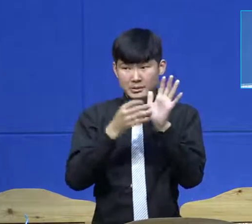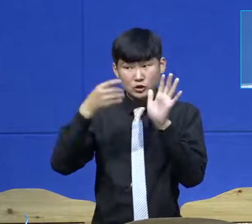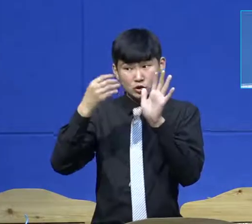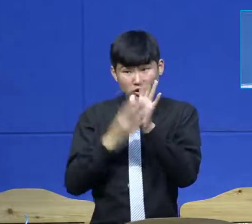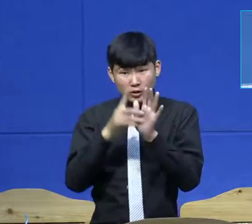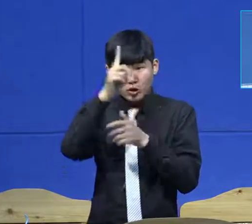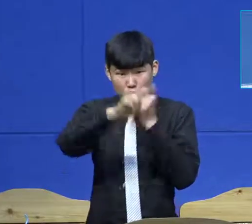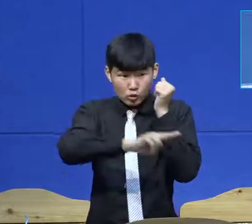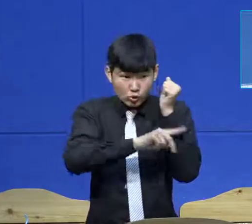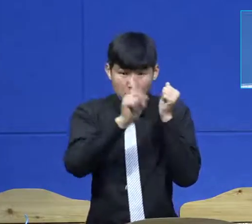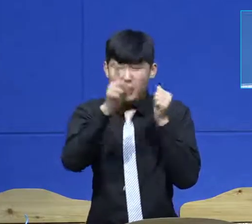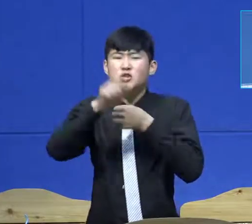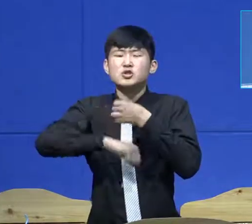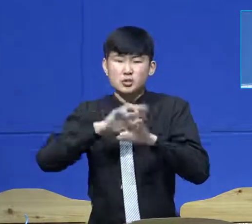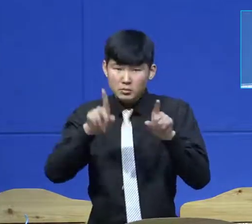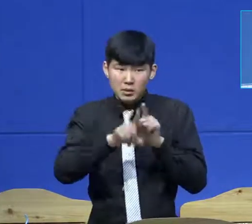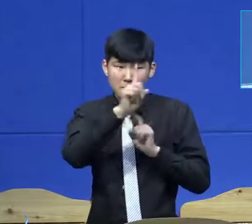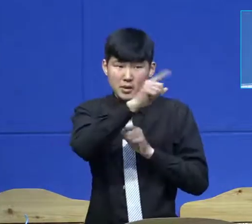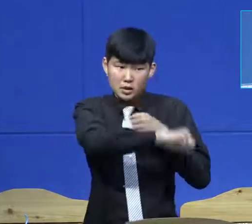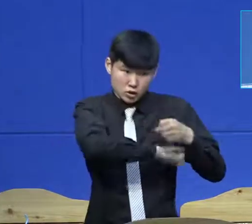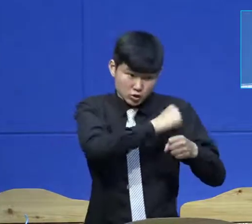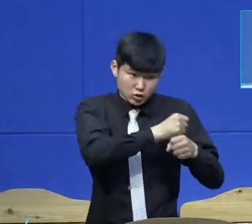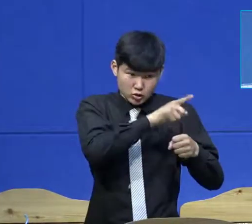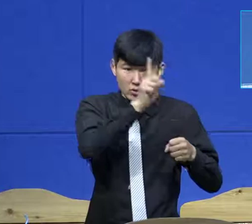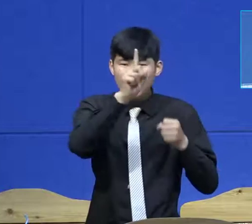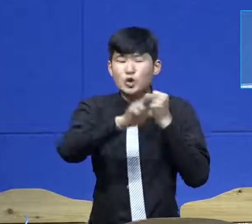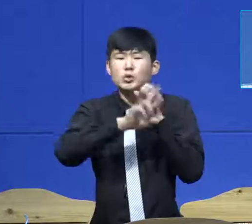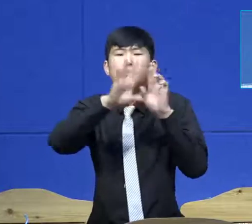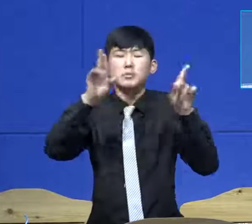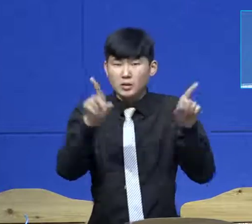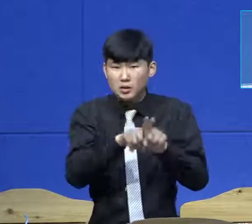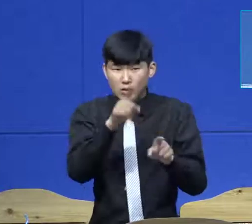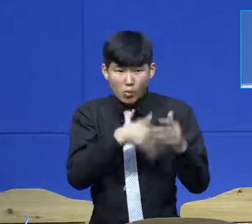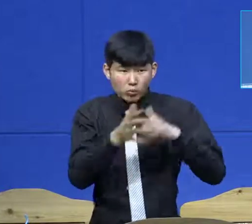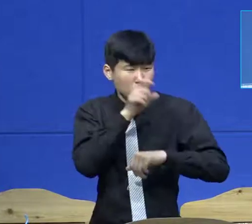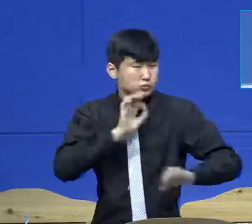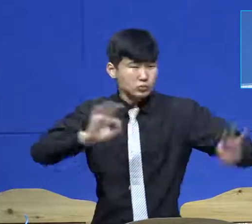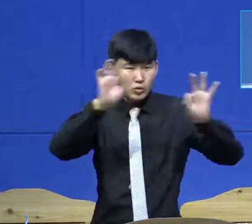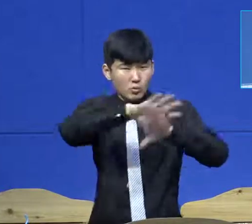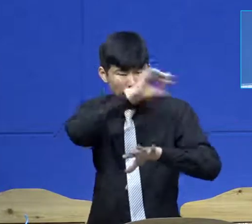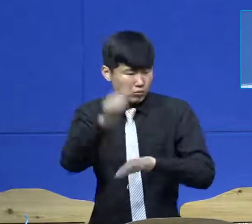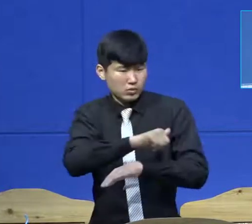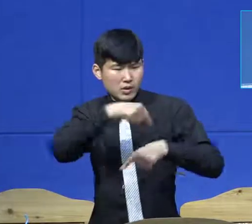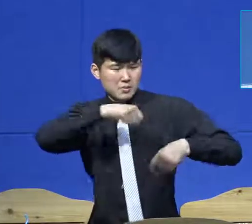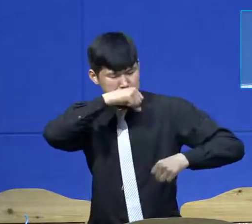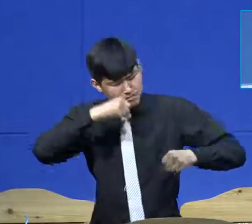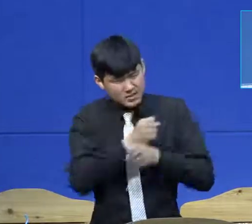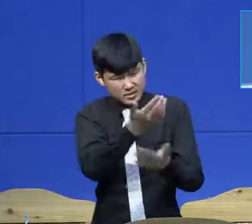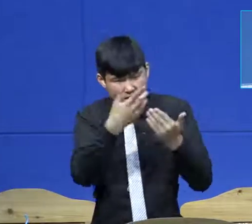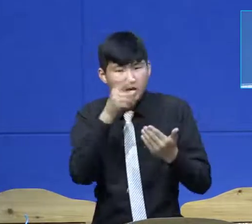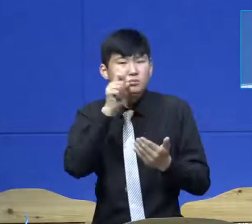өдөр мянган жил мэд, мянган жил нэг өдөр мэд. Хэнийг ч мөхөлхө хүсэлгүй бүгдийг гэмшилд ирээсэй гэж хүсдэг.